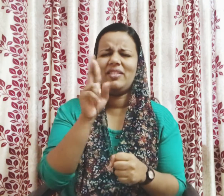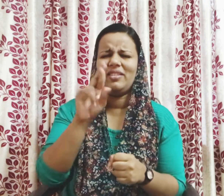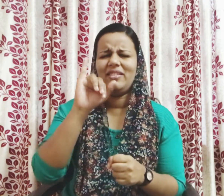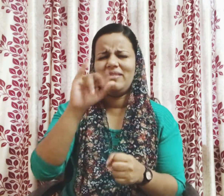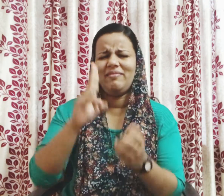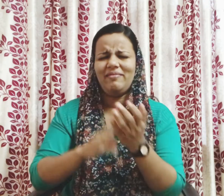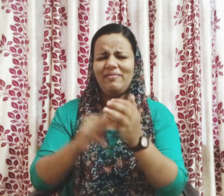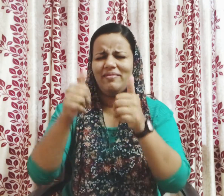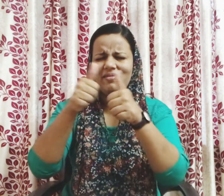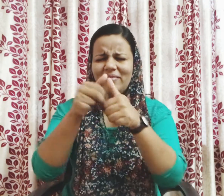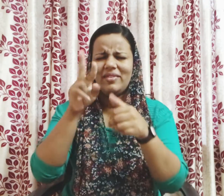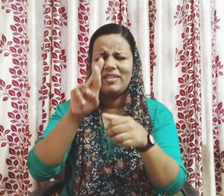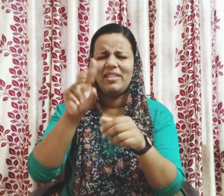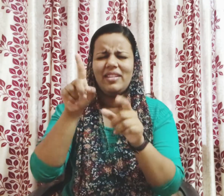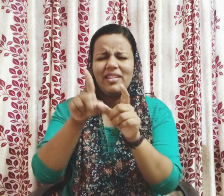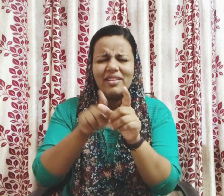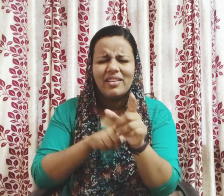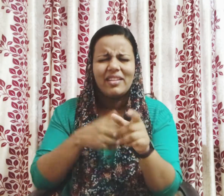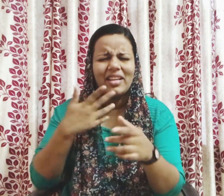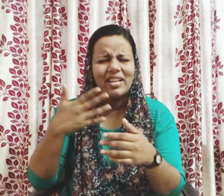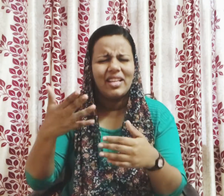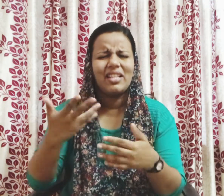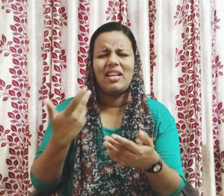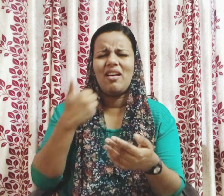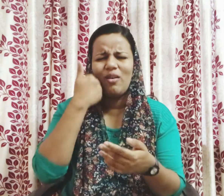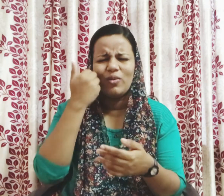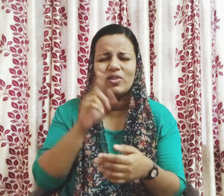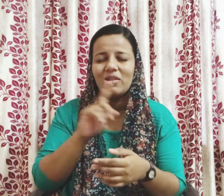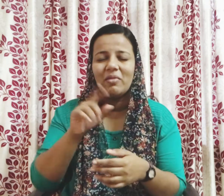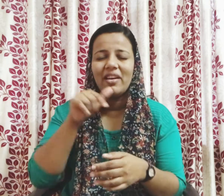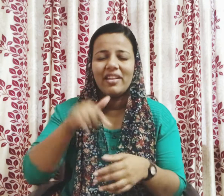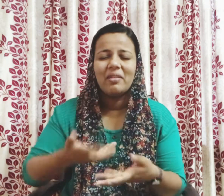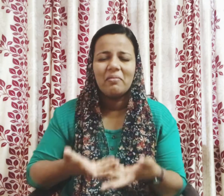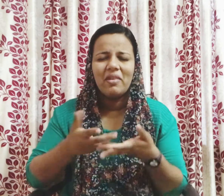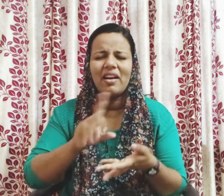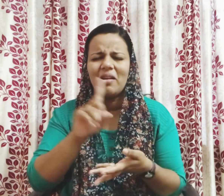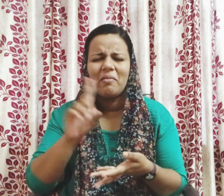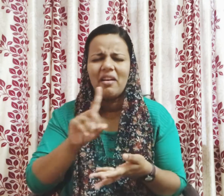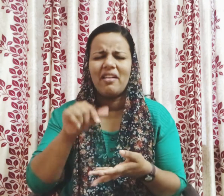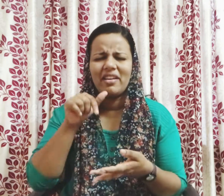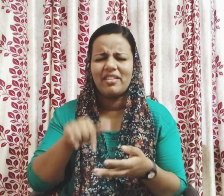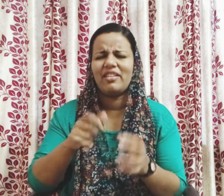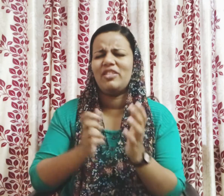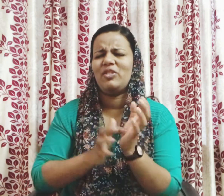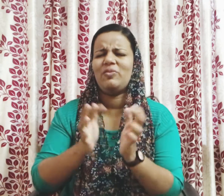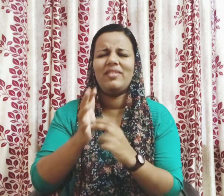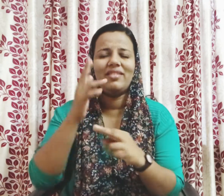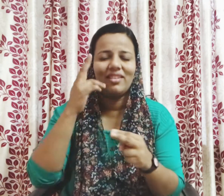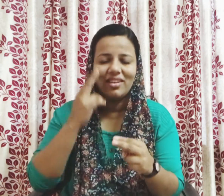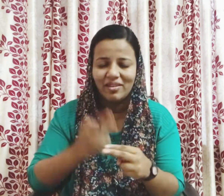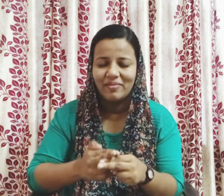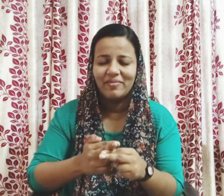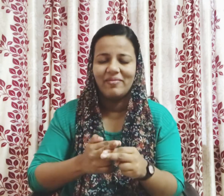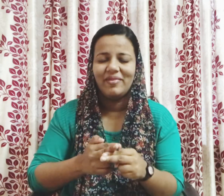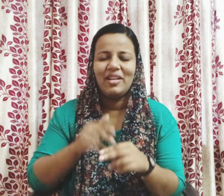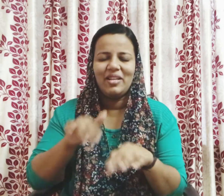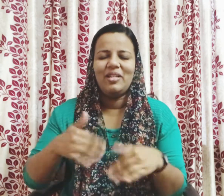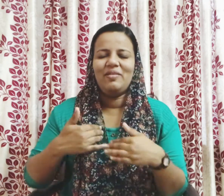ട്രാക്ട് ഇൻഫെക്ഷനുകളും യൂറിൻ റിലേറ്റഡ് ആയിട്ടുള്ള പ്രശ്നങ്ങളുമായിട്ട് ഭാരപ്പെടുന്നവർക്ക് വേണ്ടി പ്രാർത്ഥിക്കുന്നു. കർത്താവായ യേശു ക്രിസ്തുവിൻ്റെ നാമത്തിൽ